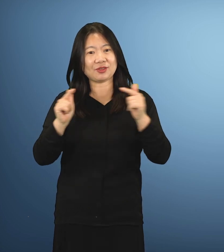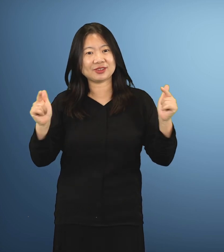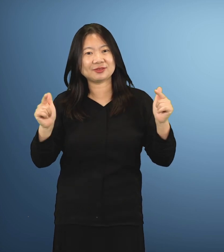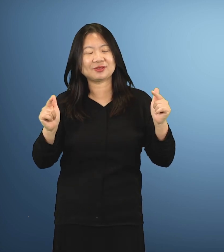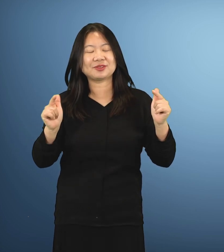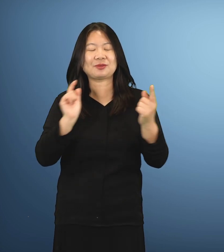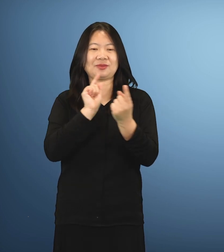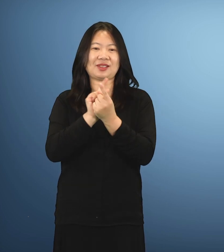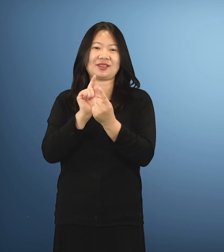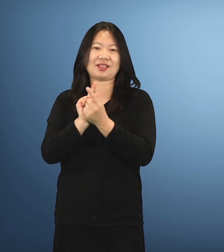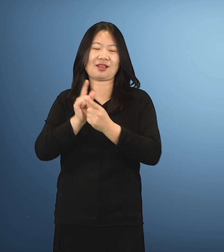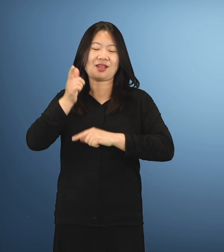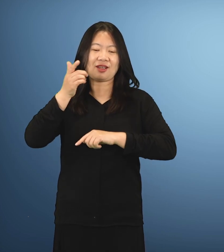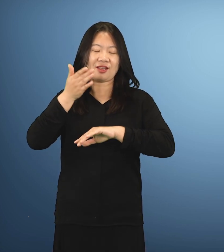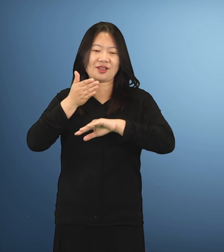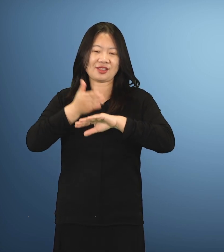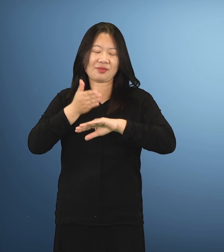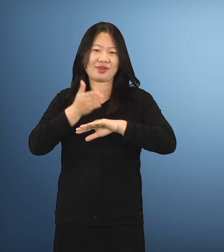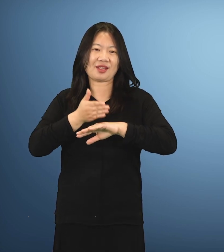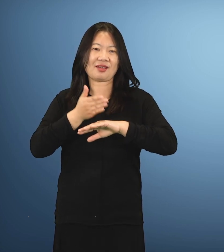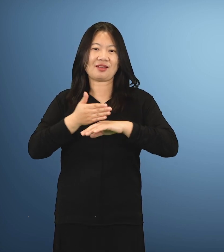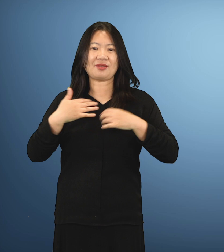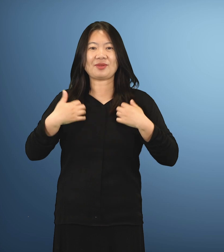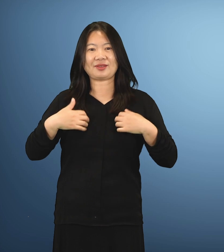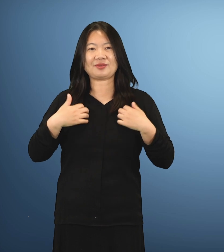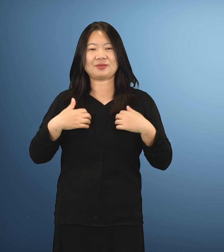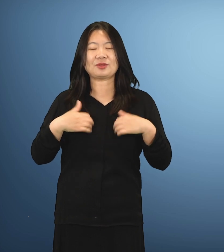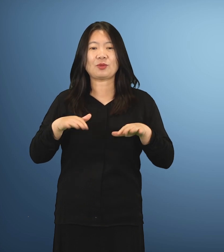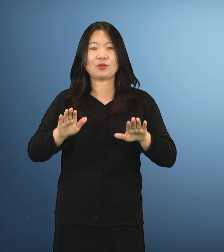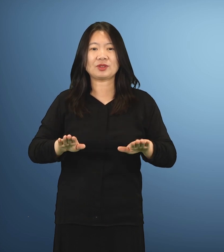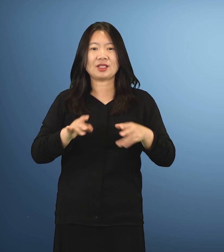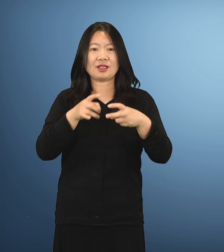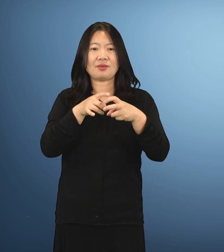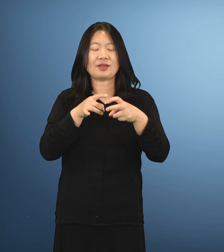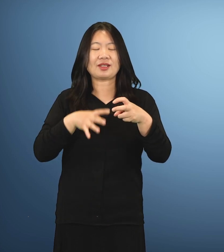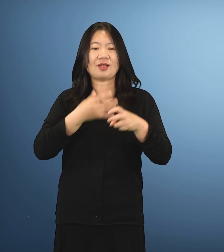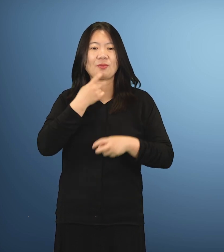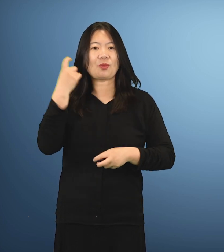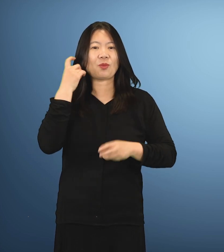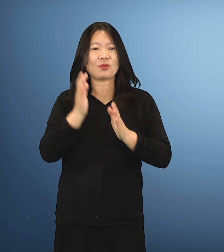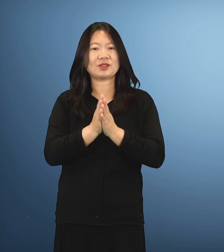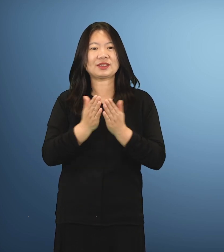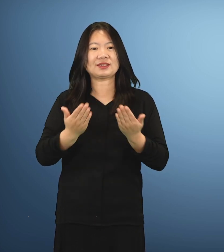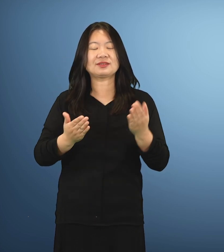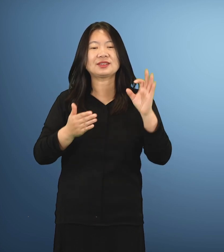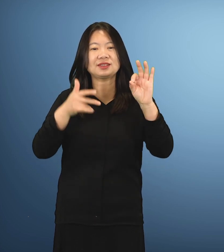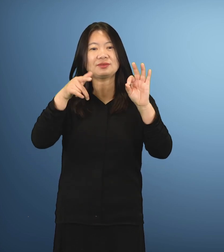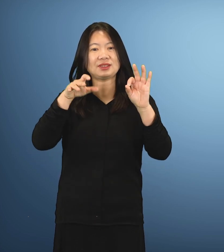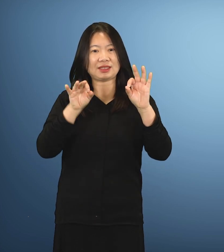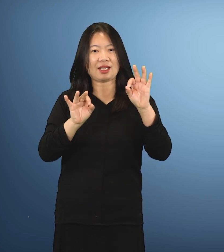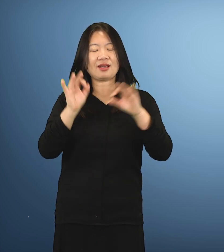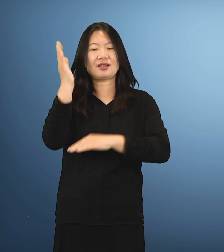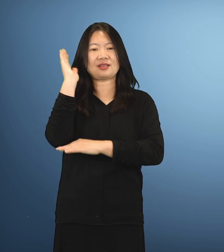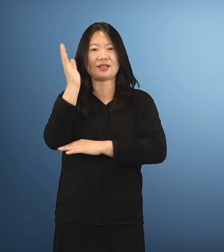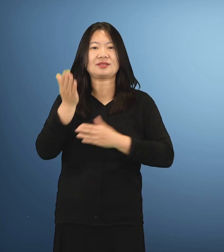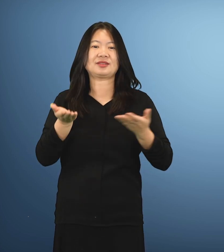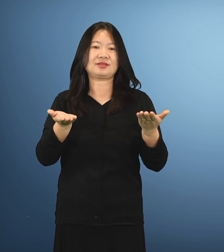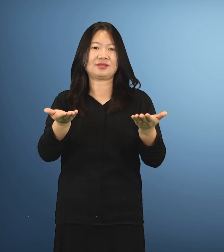또 감사합니다. 자, 오늘은 마태복음 10장으로 넘어가겠는데요.